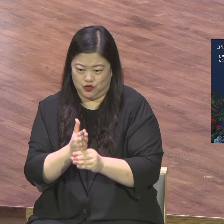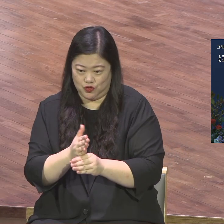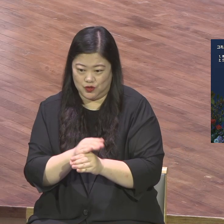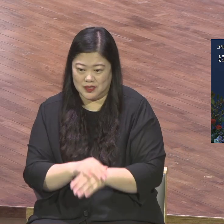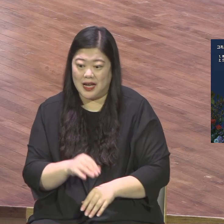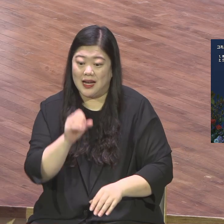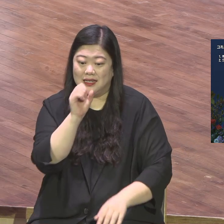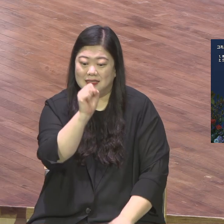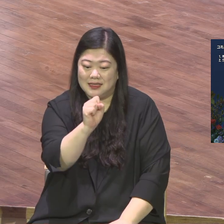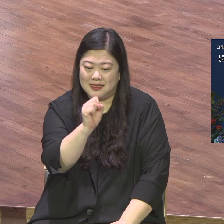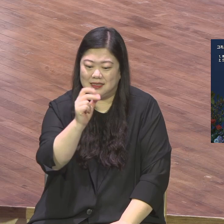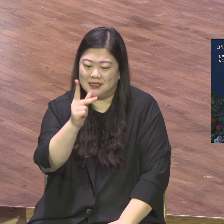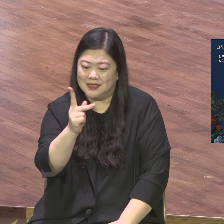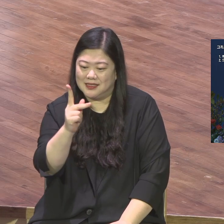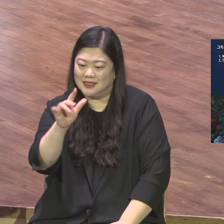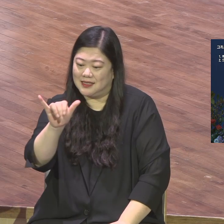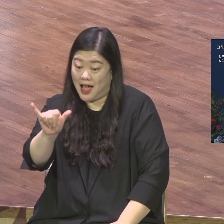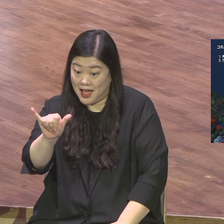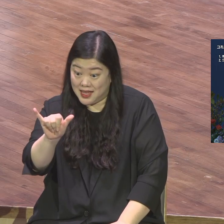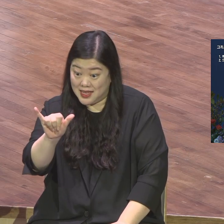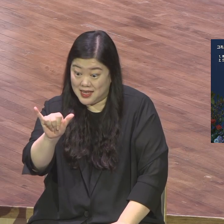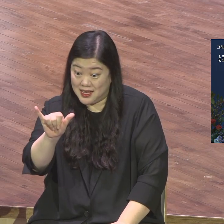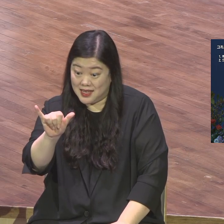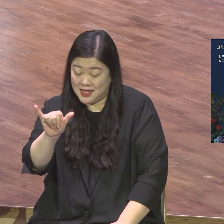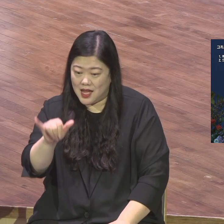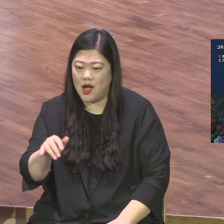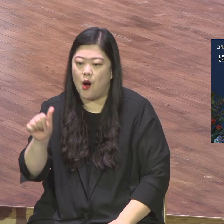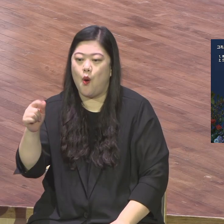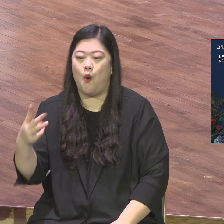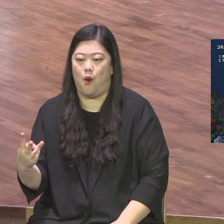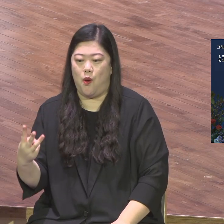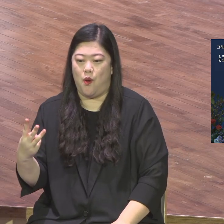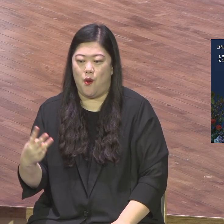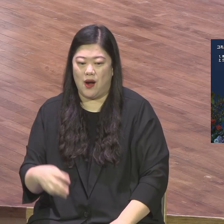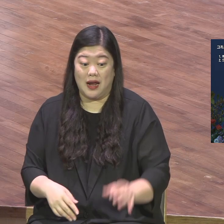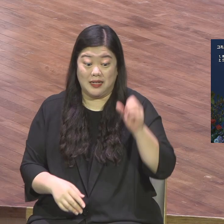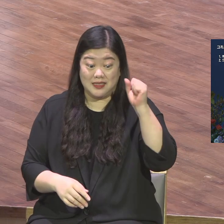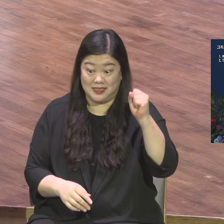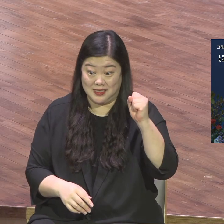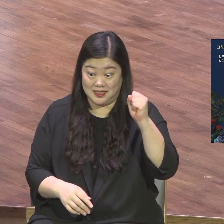서울. K가 뭐냐? 강서. Y가 뭐냐? 예원.